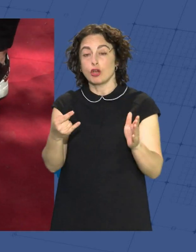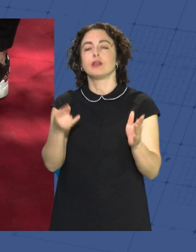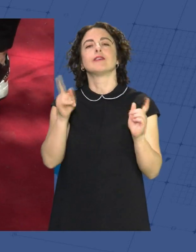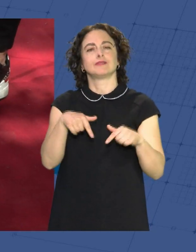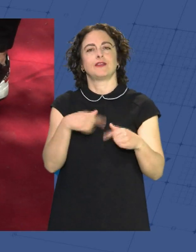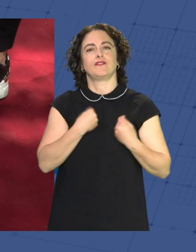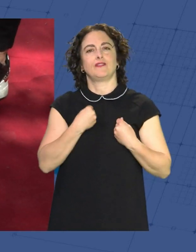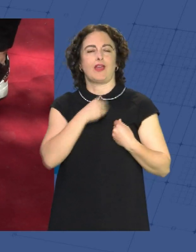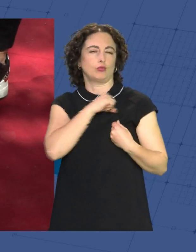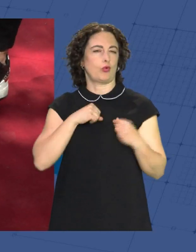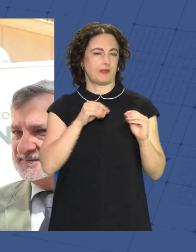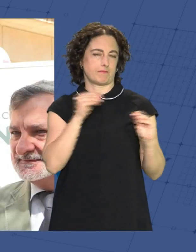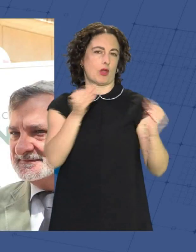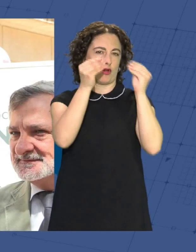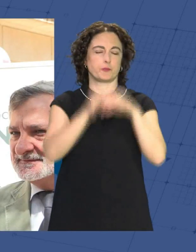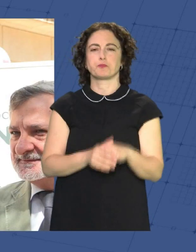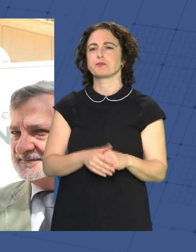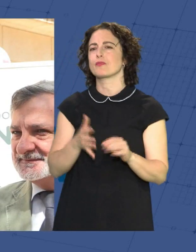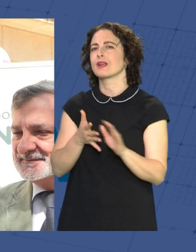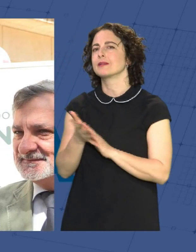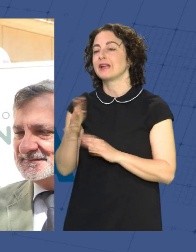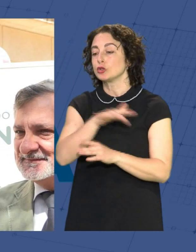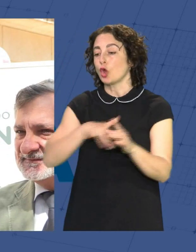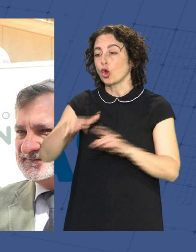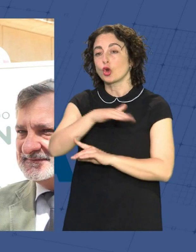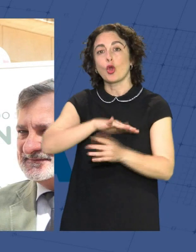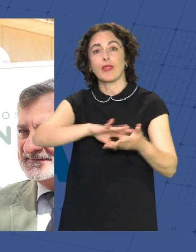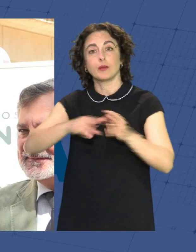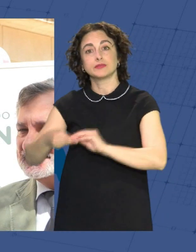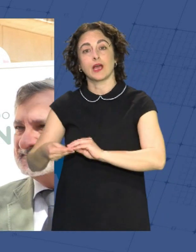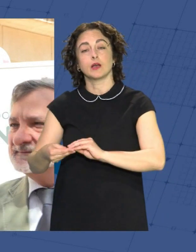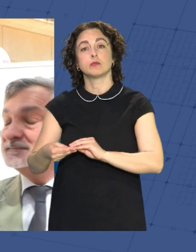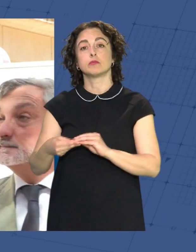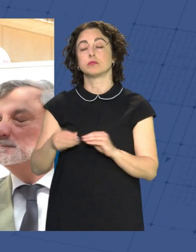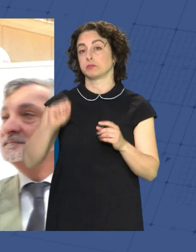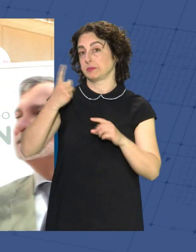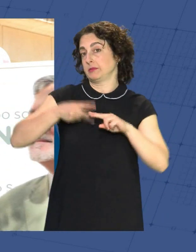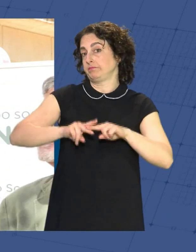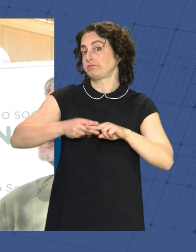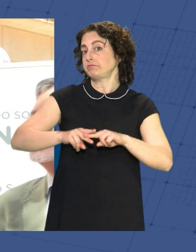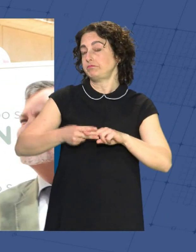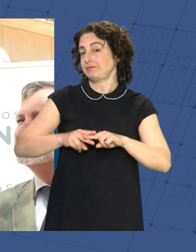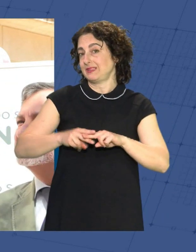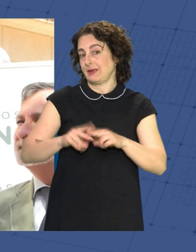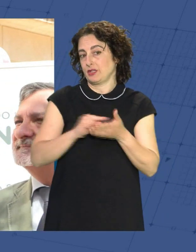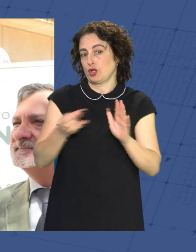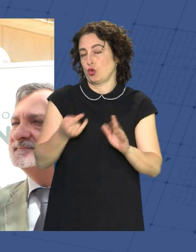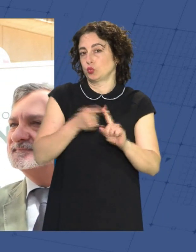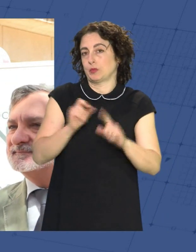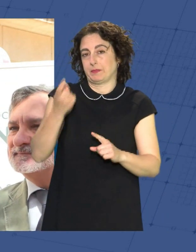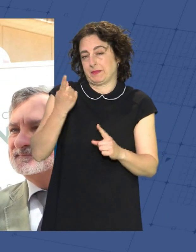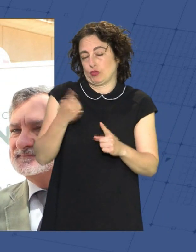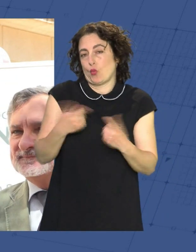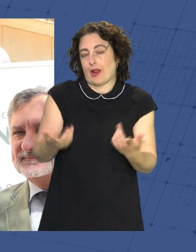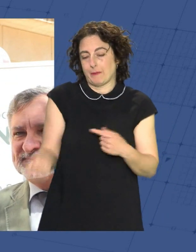mejorado su autonomía. Se trata de adaptarnos al entorno utilizando desde la primera herramienta tecnológica que utiliza una persona ciega, que es el bastón,